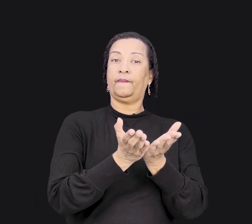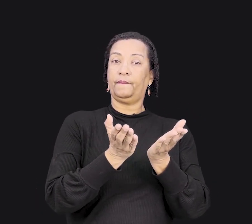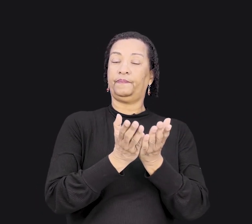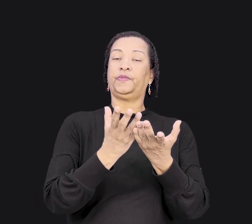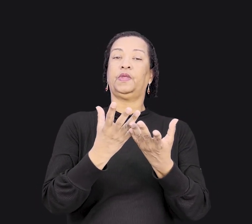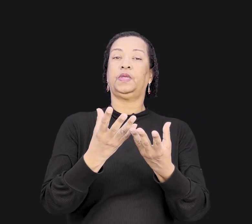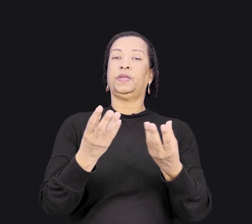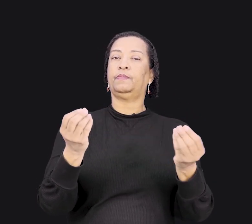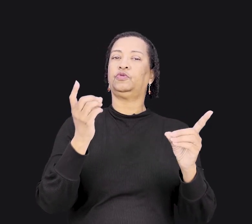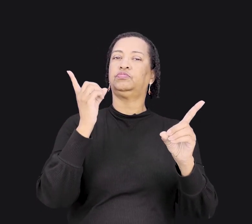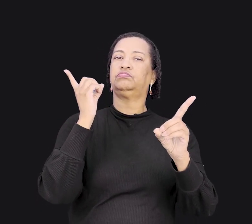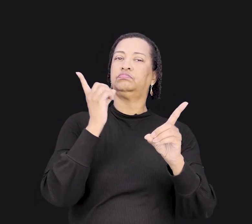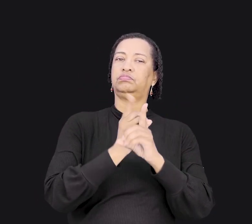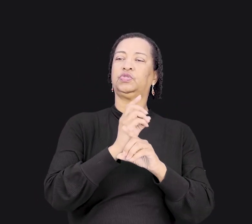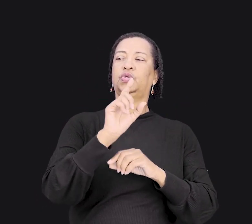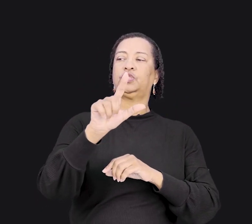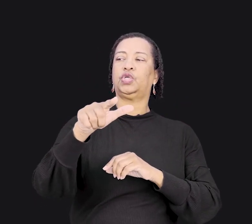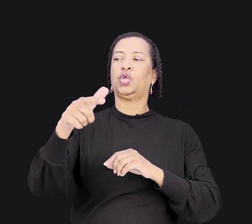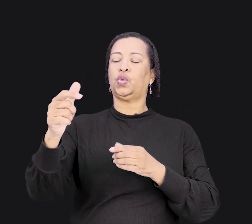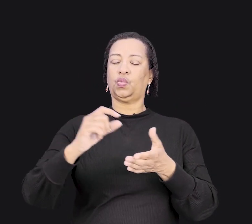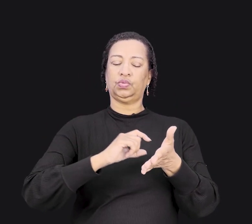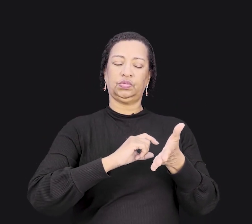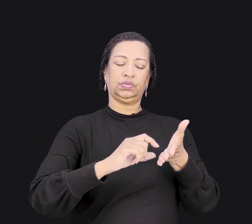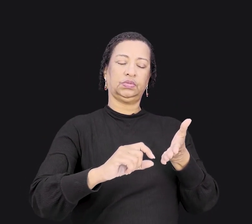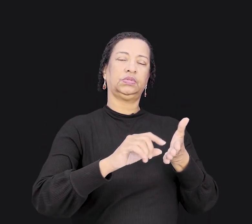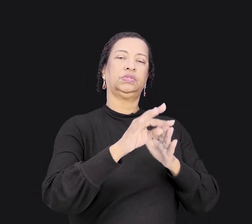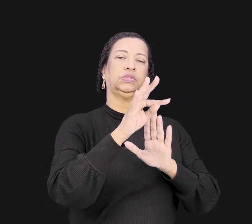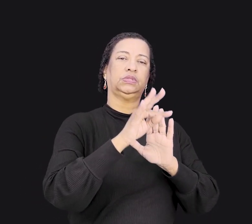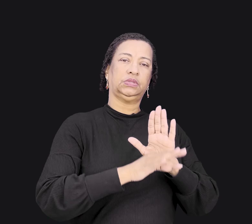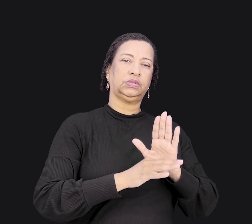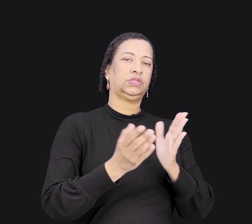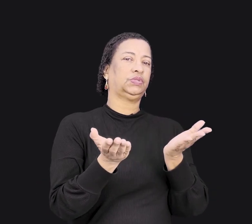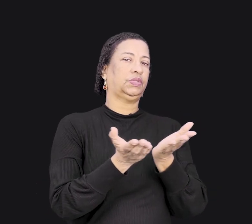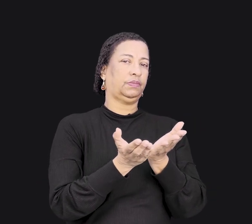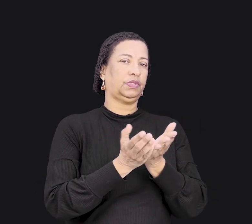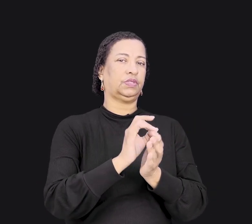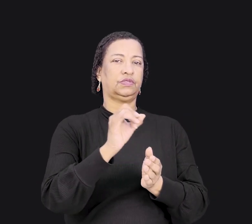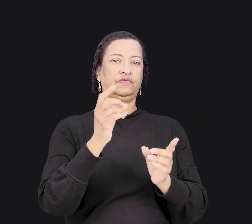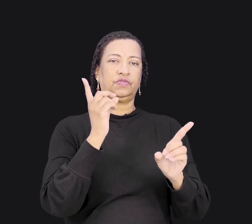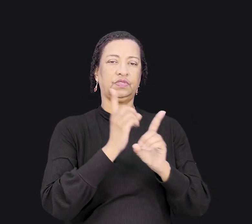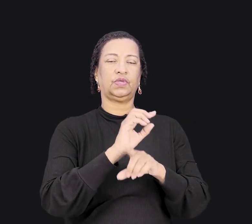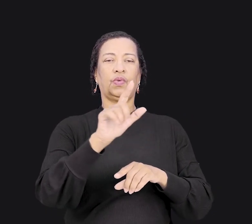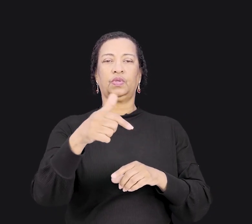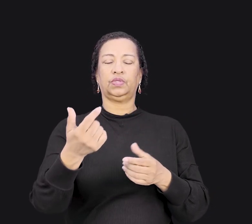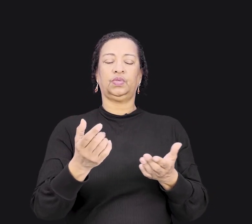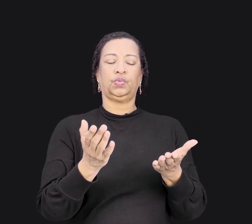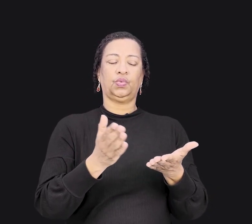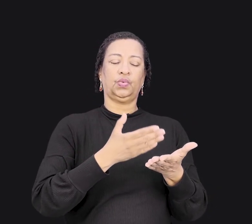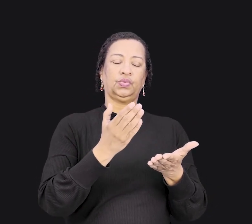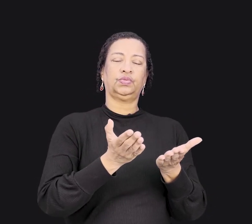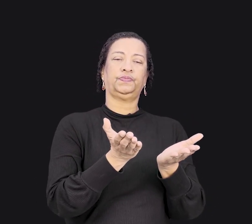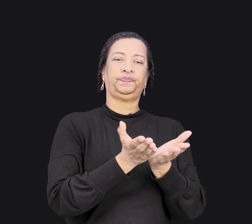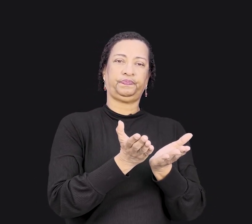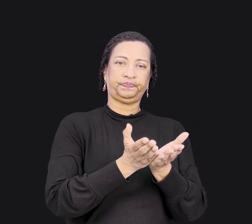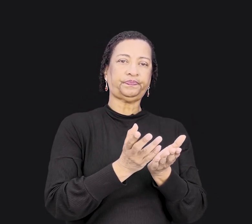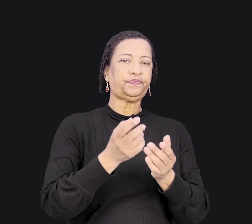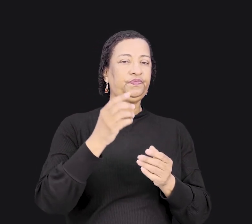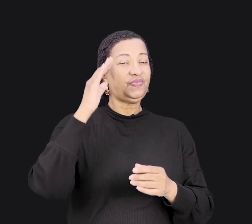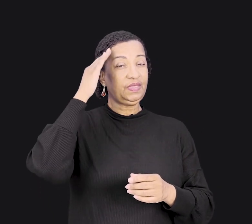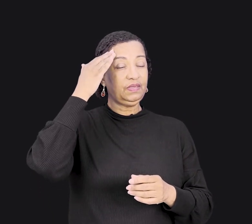são encontrados em outras passagens da Bíblia. Se você os encontrar em outros livros bíblicos e compreender o significado deles, poderá